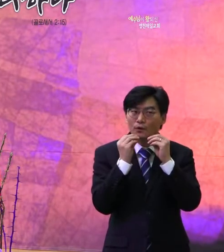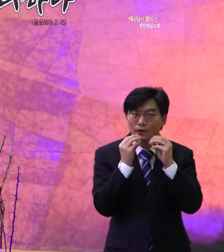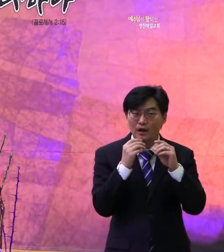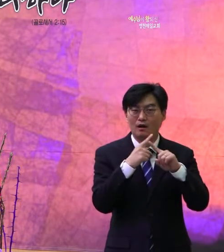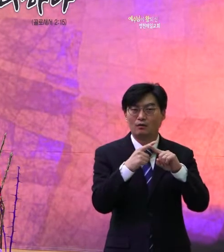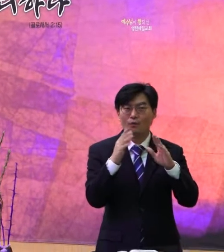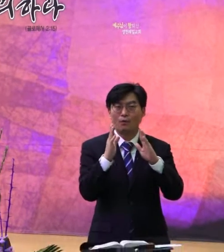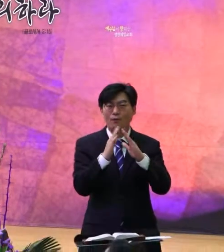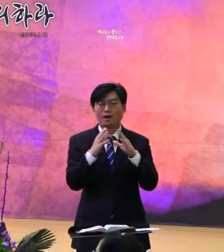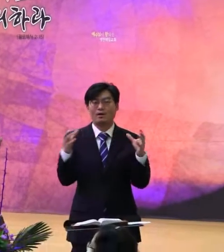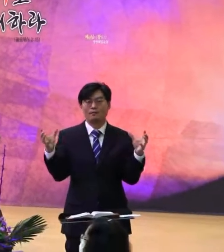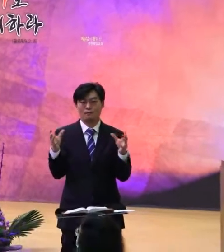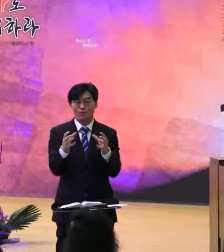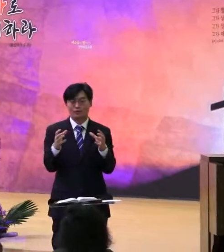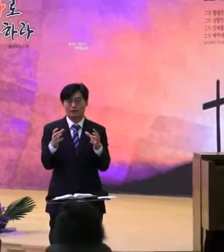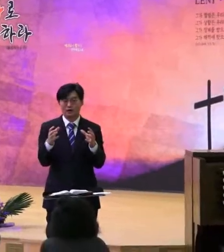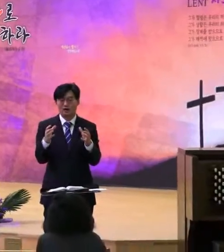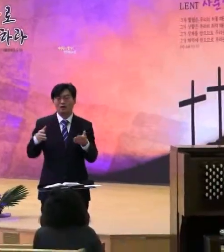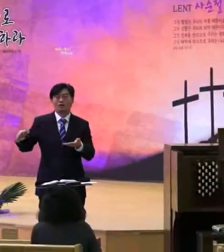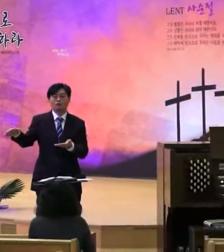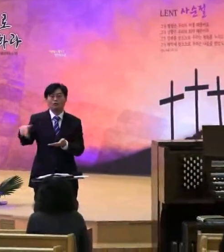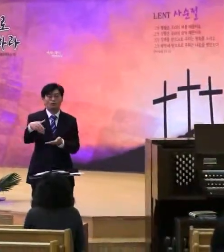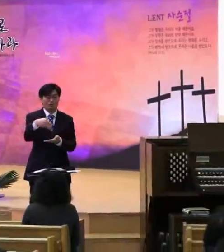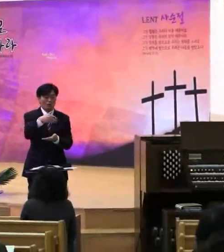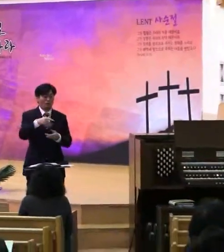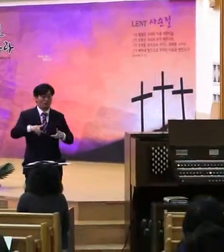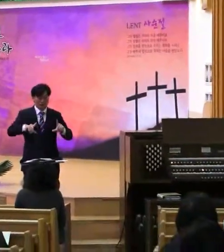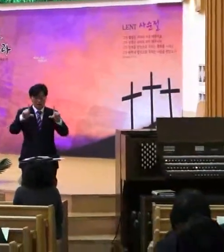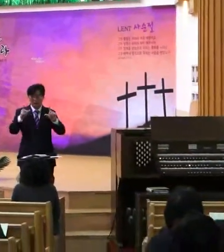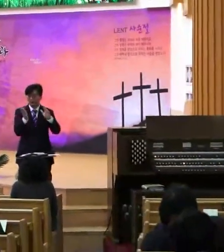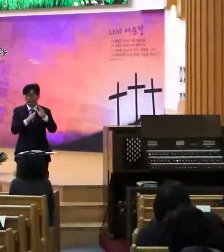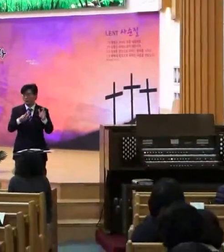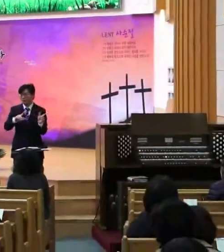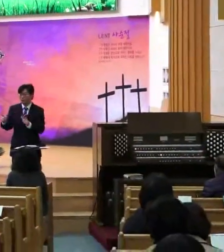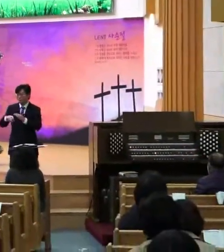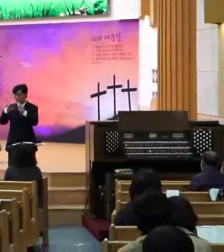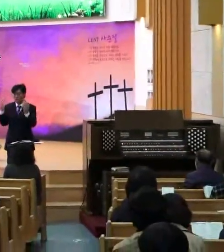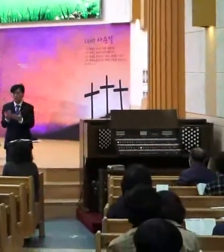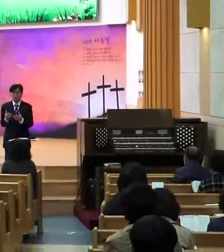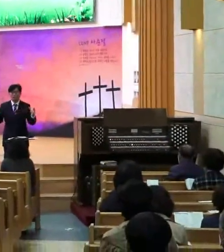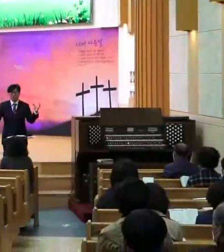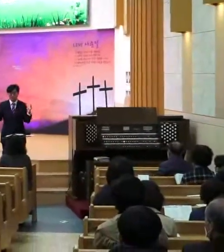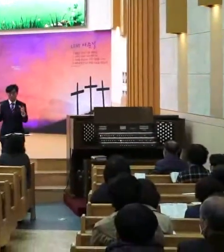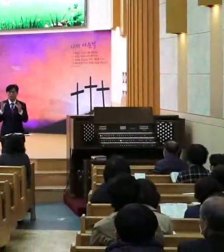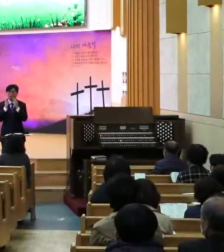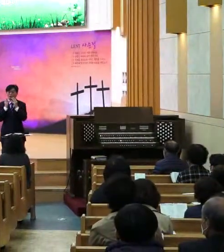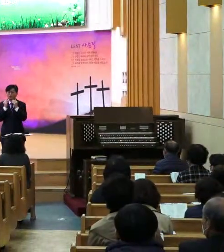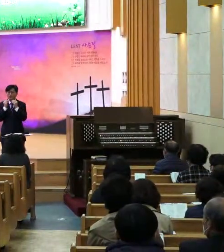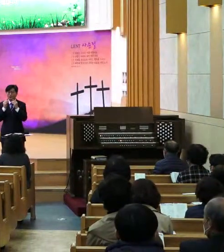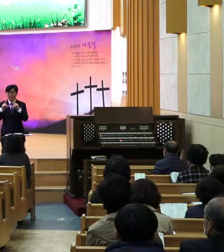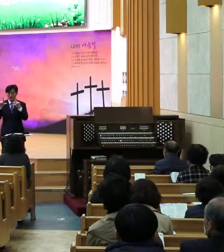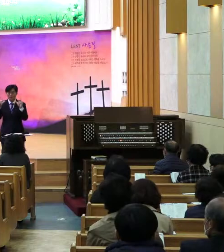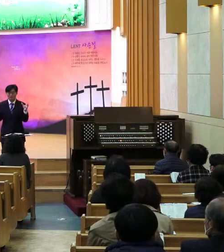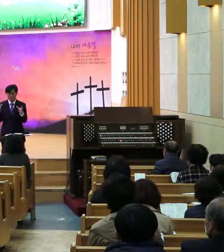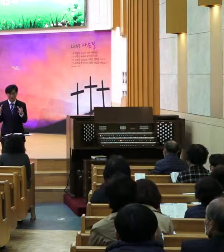교회로 오셔서 함께 우리 본당도 청소하시고 교회 여러 공간들 또 교회 주변을 함께 청소했으면